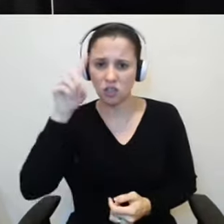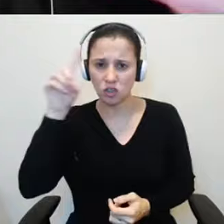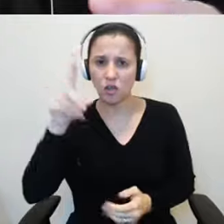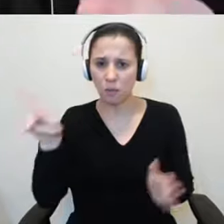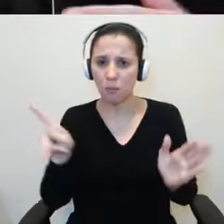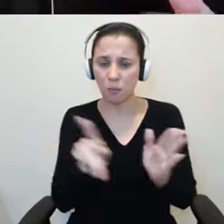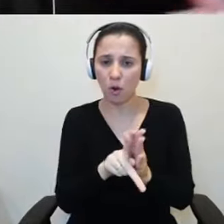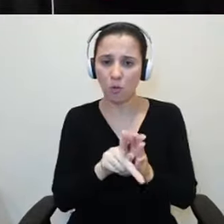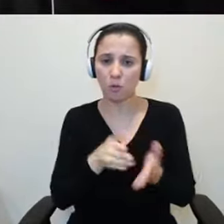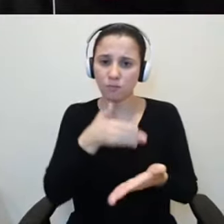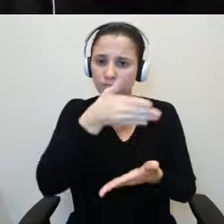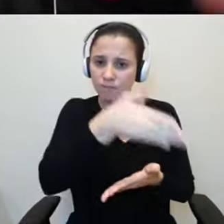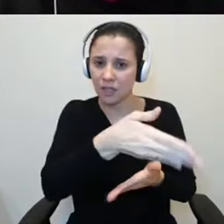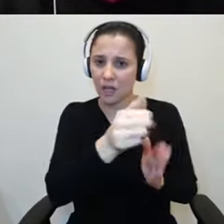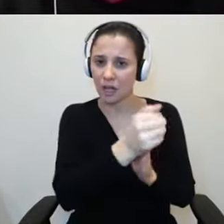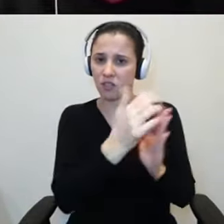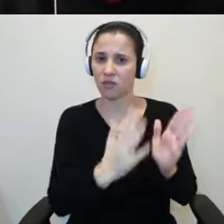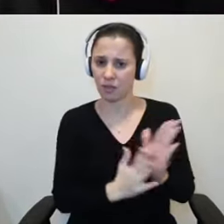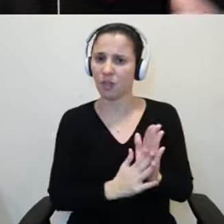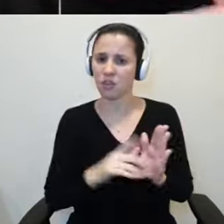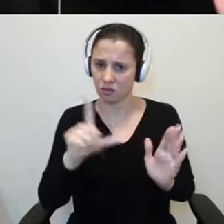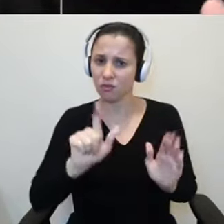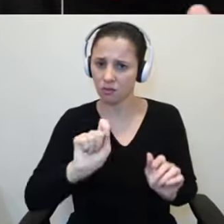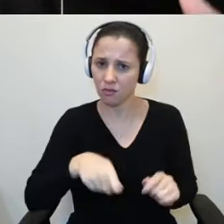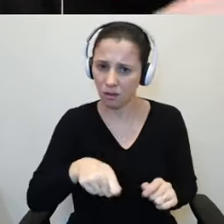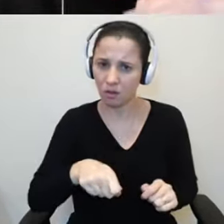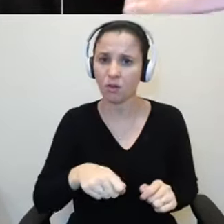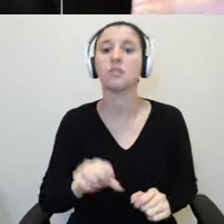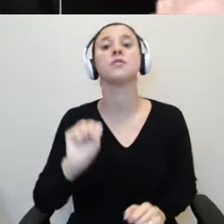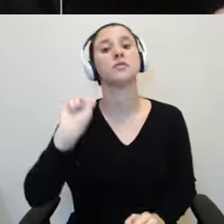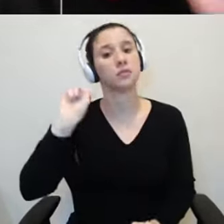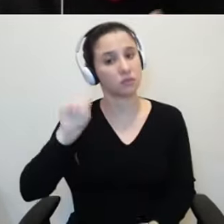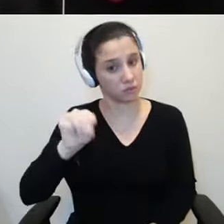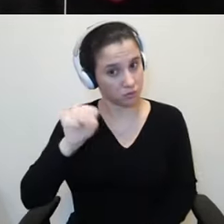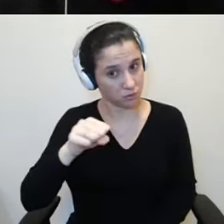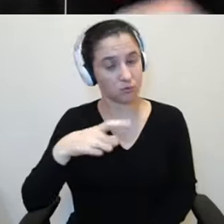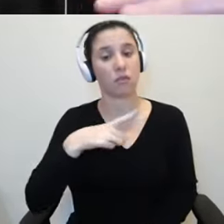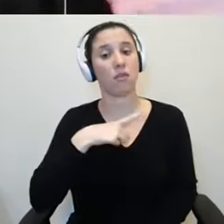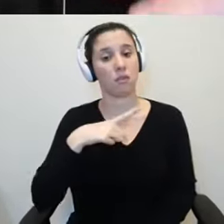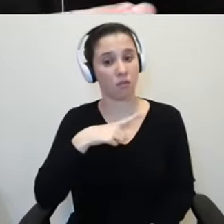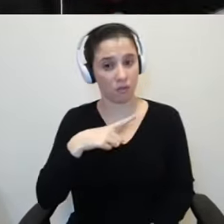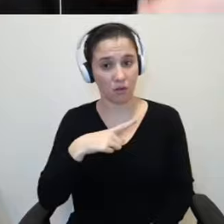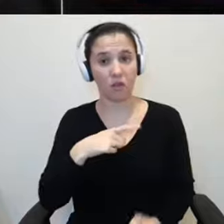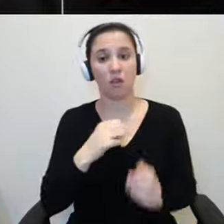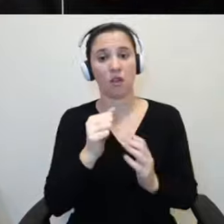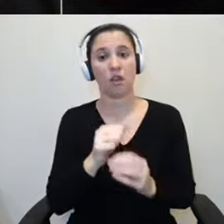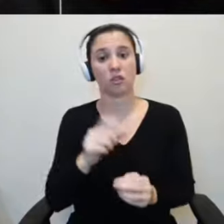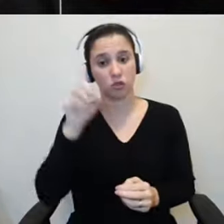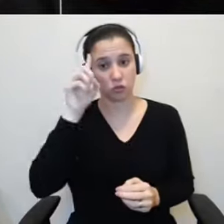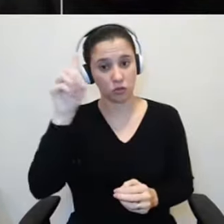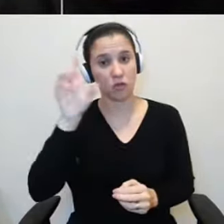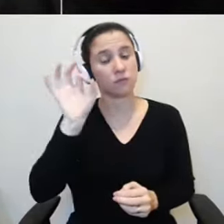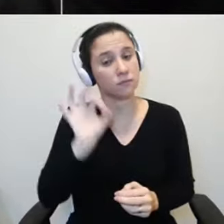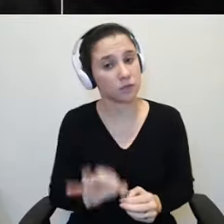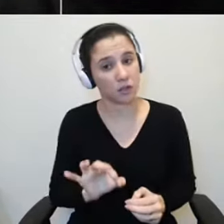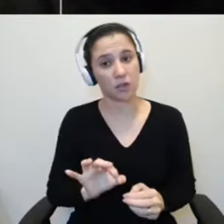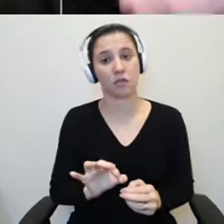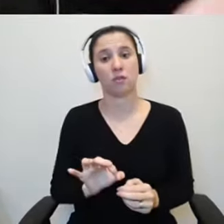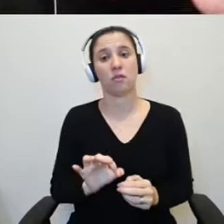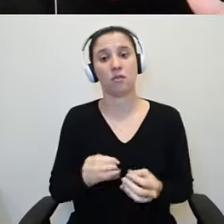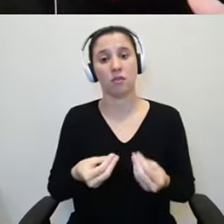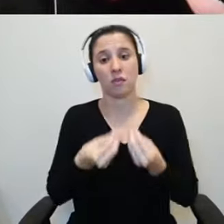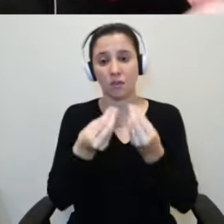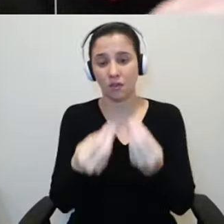uma padronização para todos, porque cada professor vai executar o seu conteúdo em uma certa, vamos